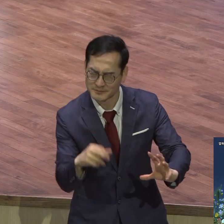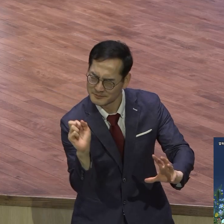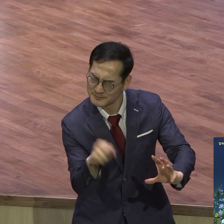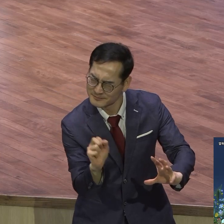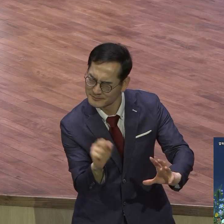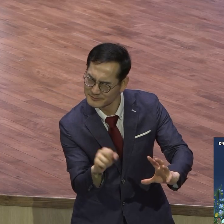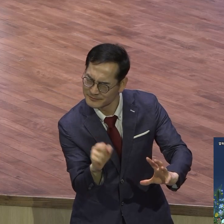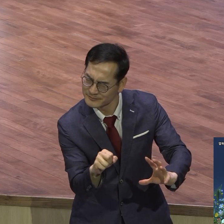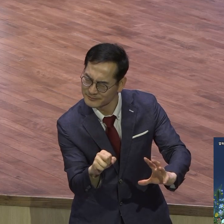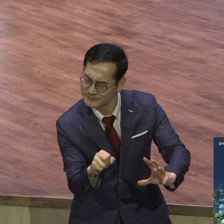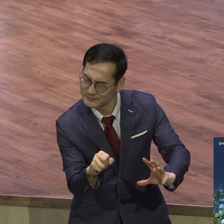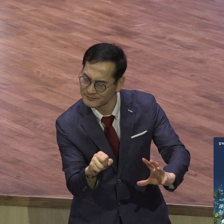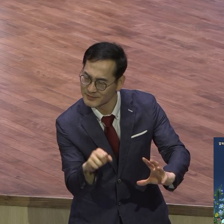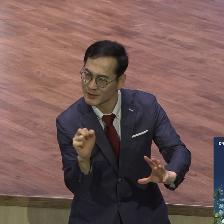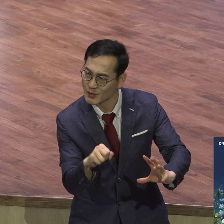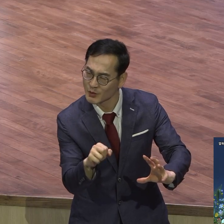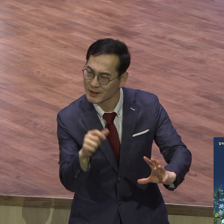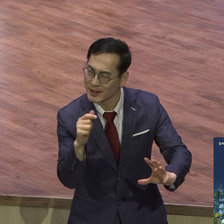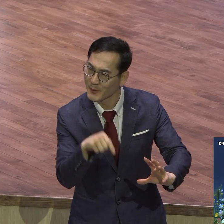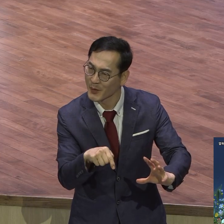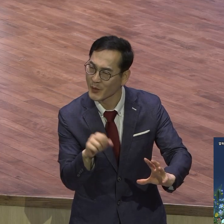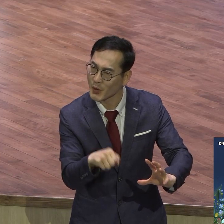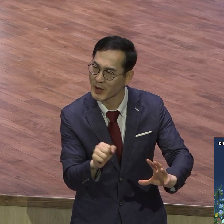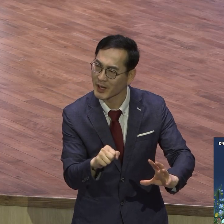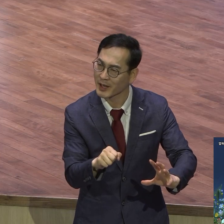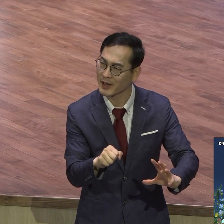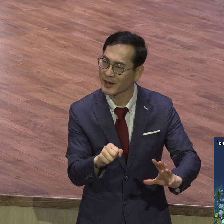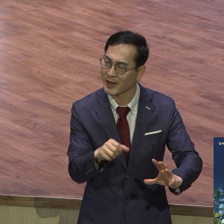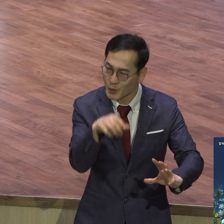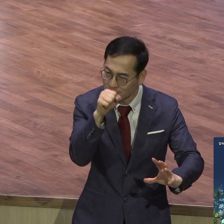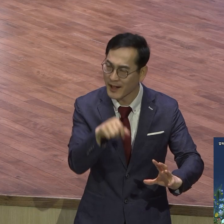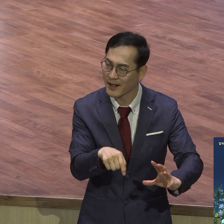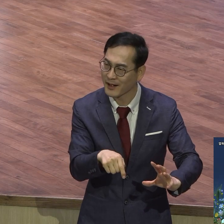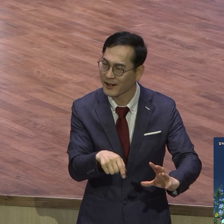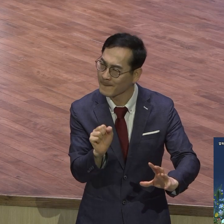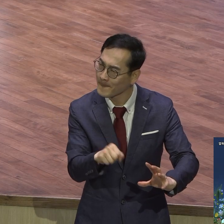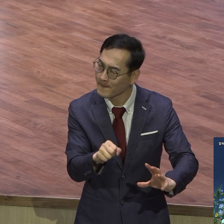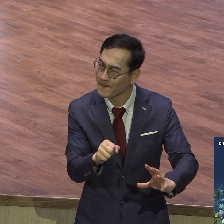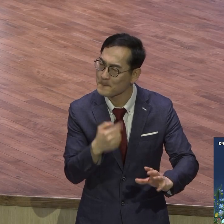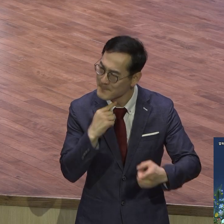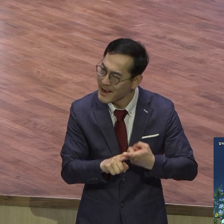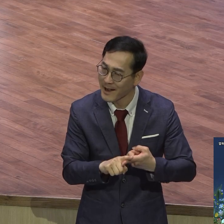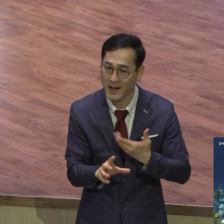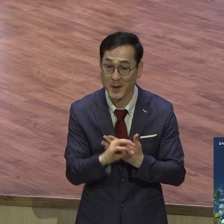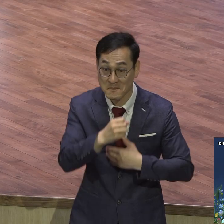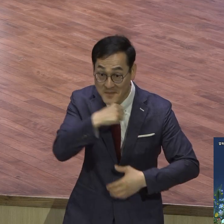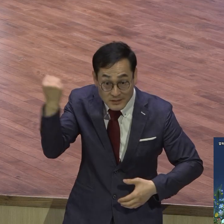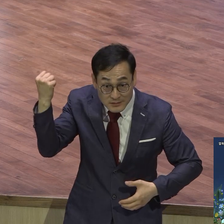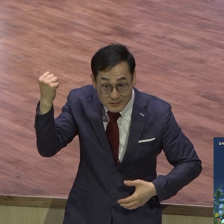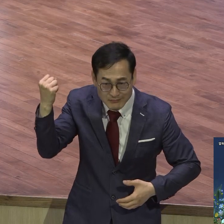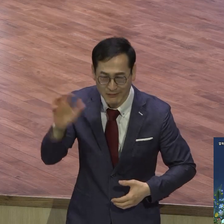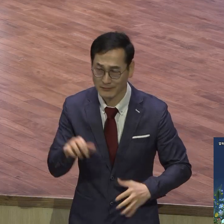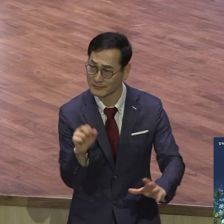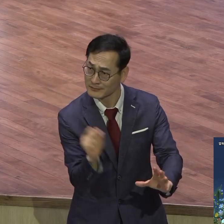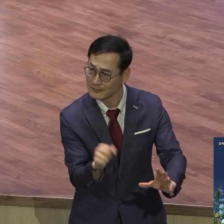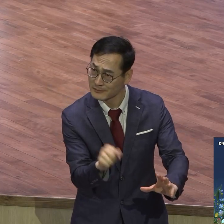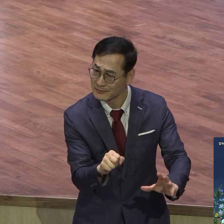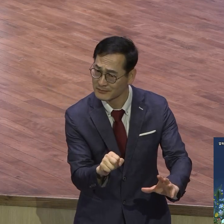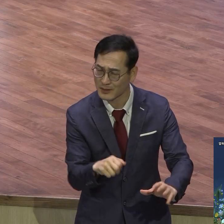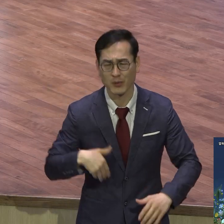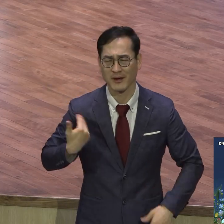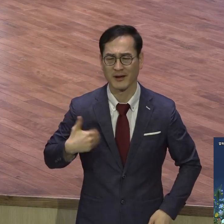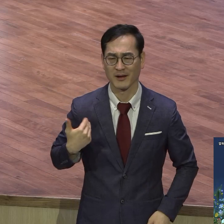소리가 잘 나면 맛있다. 그거는 안 맞는 말이에요. 보통 전문가 아니면 그거 몇 분 때려보고 그렇게